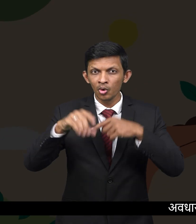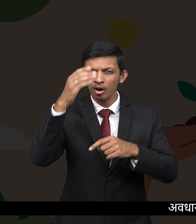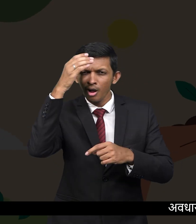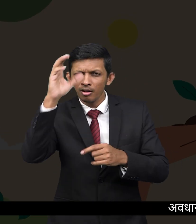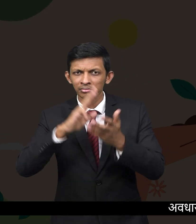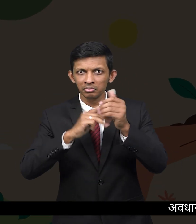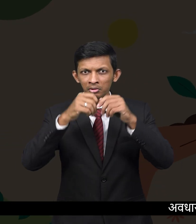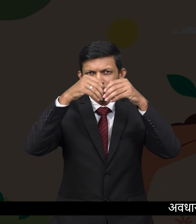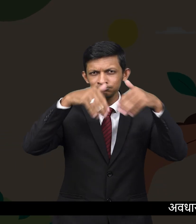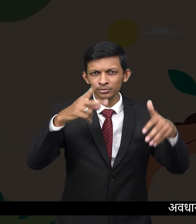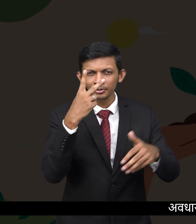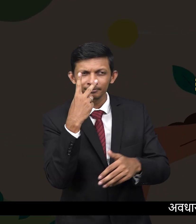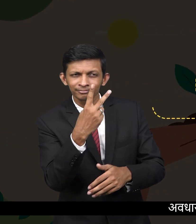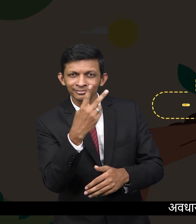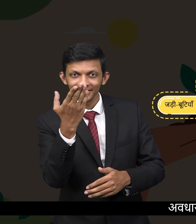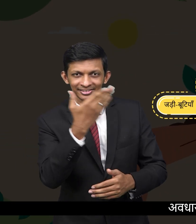अवधारणा मानचित्र।